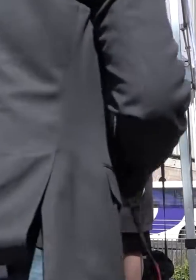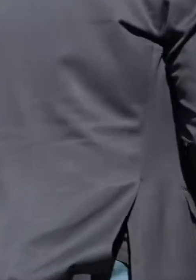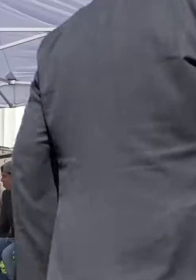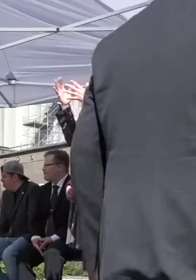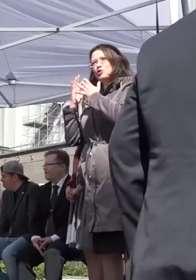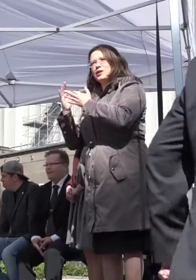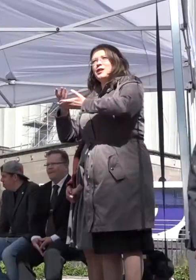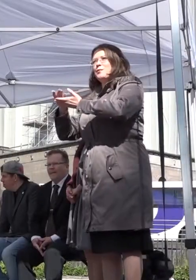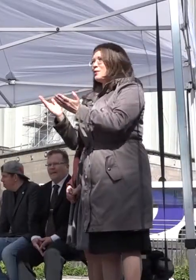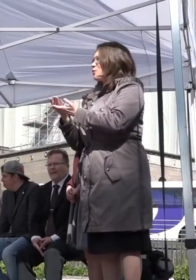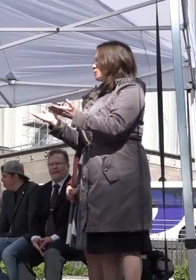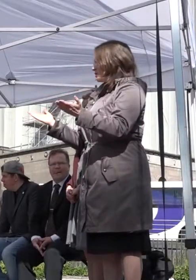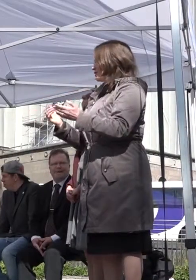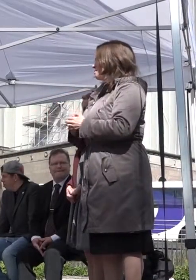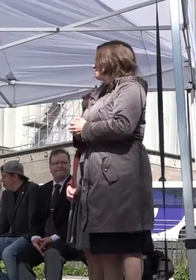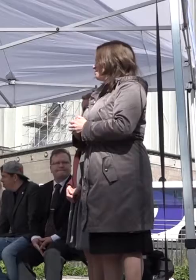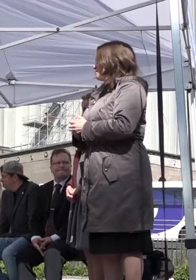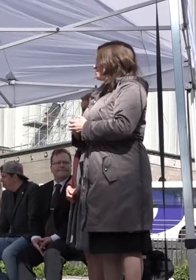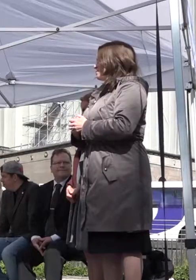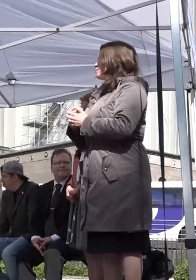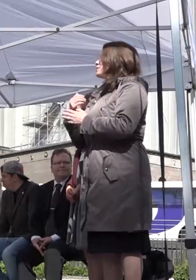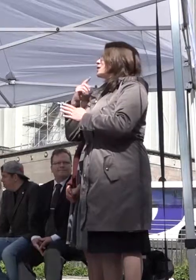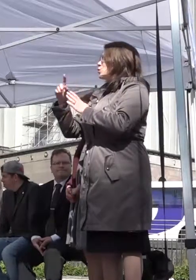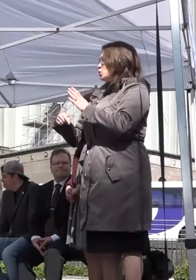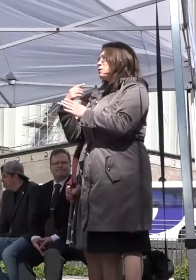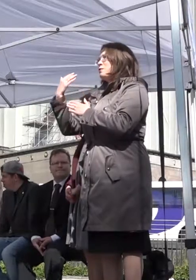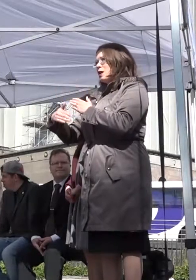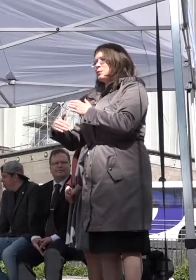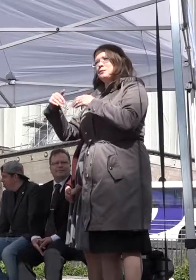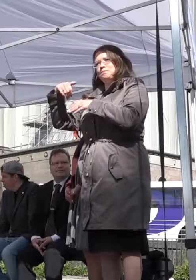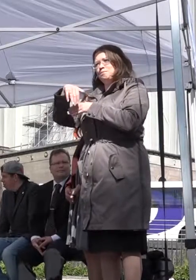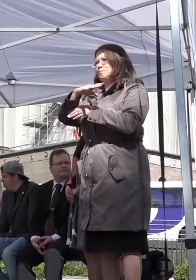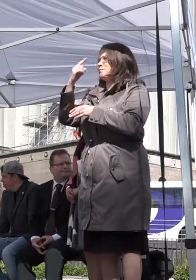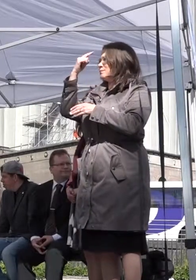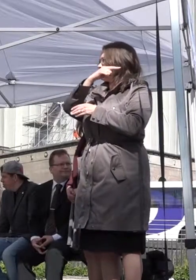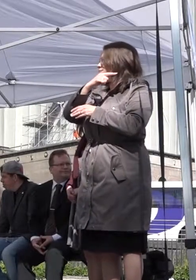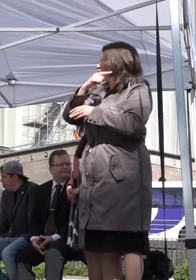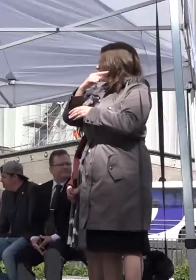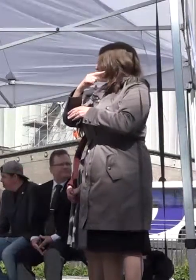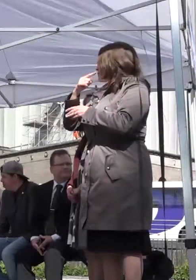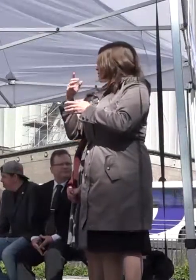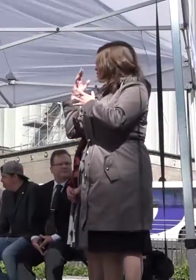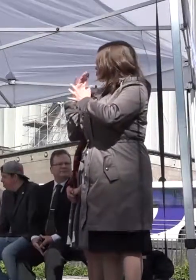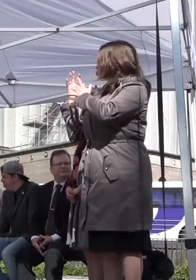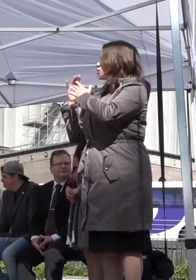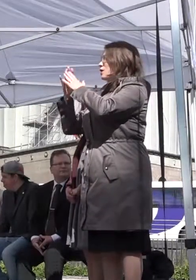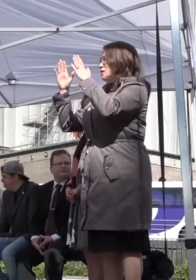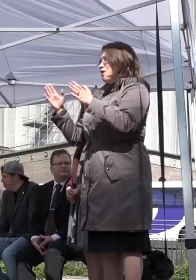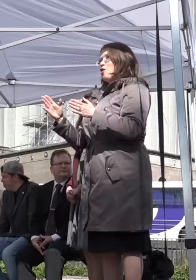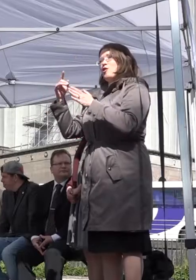performanssia. Sen jälkeen siirrymme kaikki jatkamaan juhlaa tuohon tien toiselle puolelle